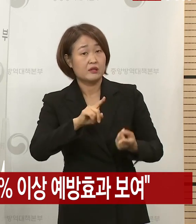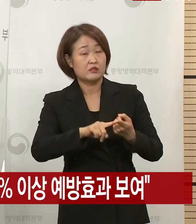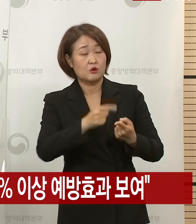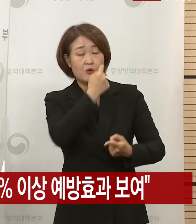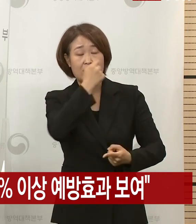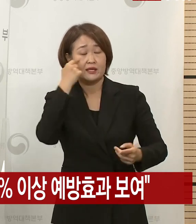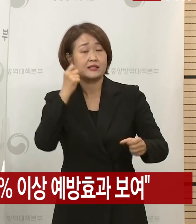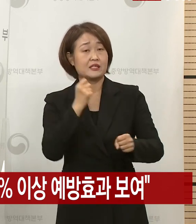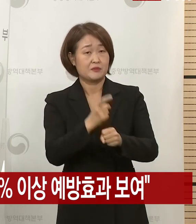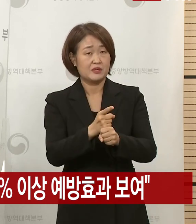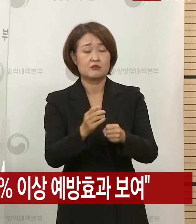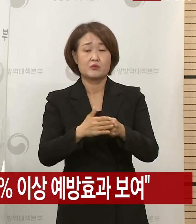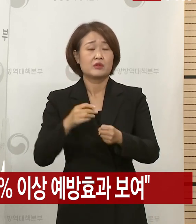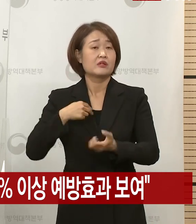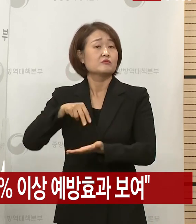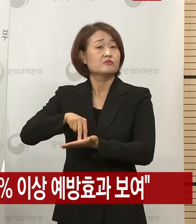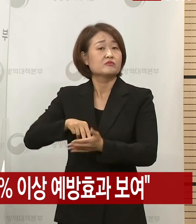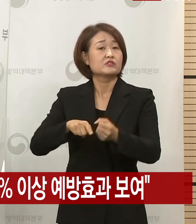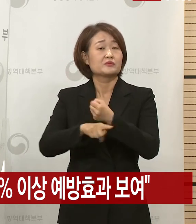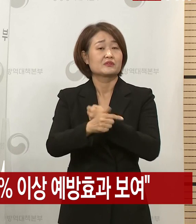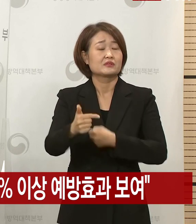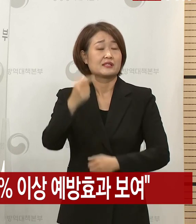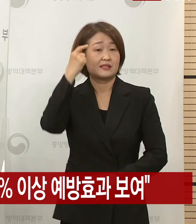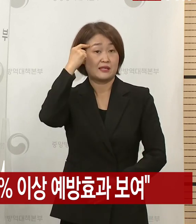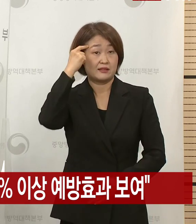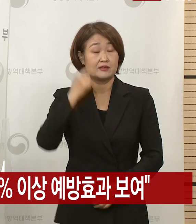사례로서 그 의미가 있다고 할 수 있습니다.